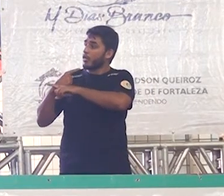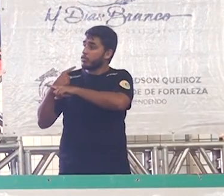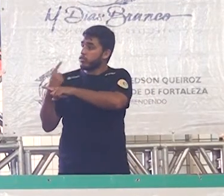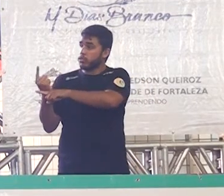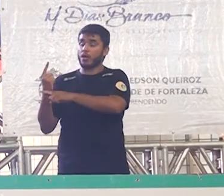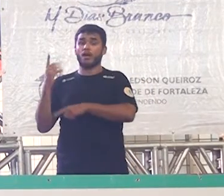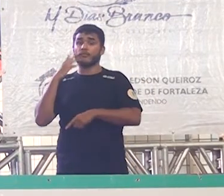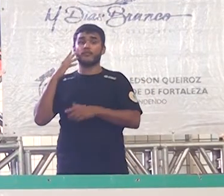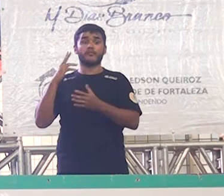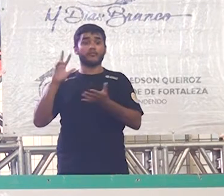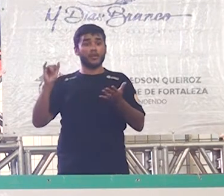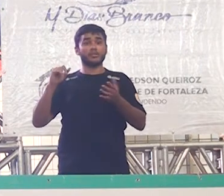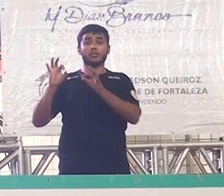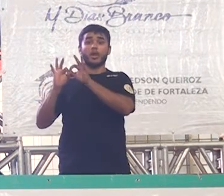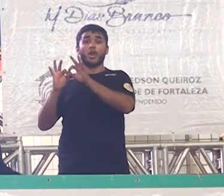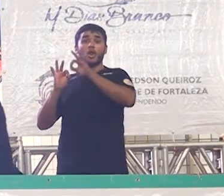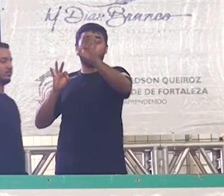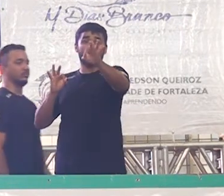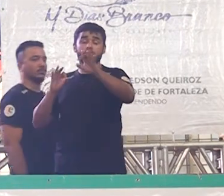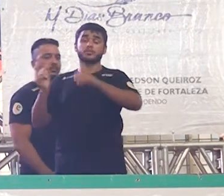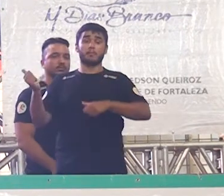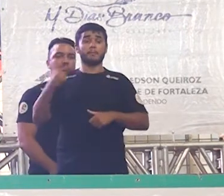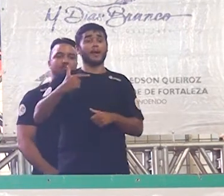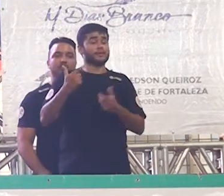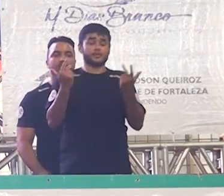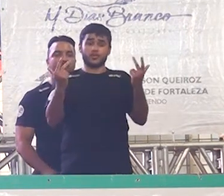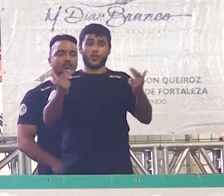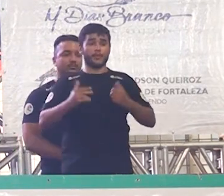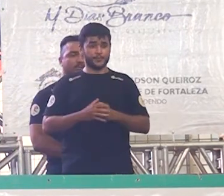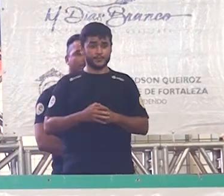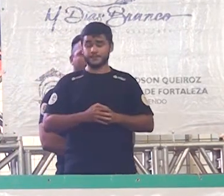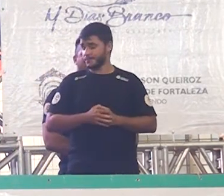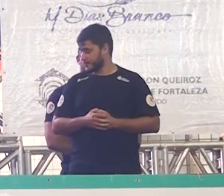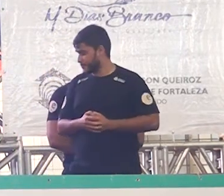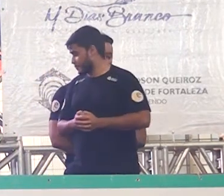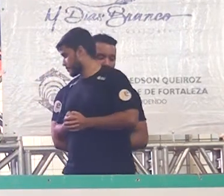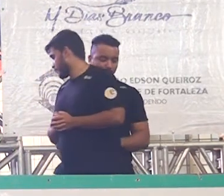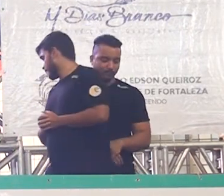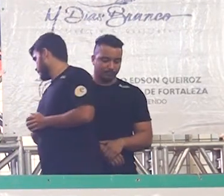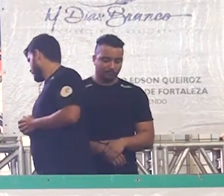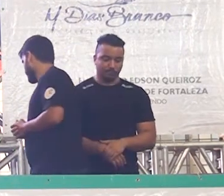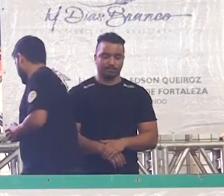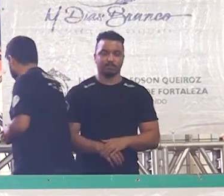percorrida. Então, o que é que a gente vai fazer agora? Nós vamos ter que